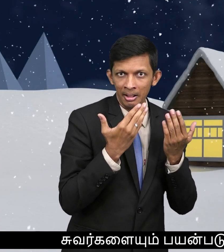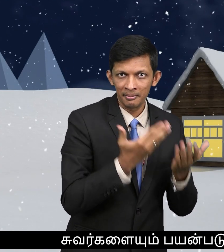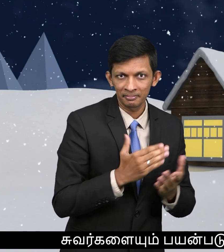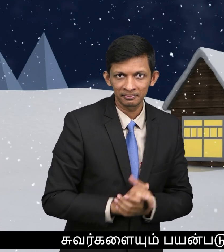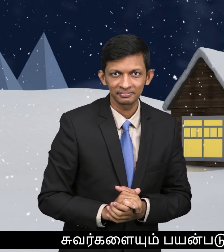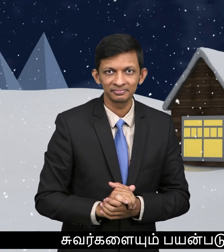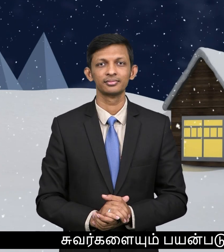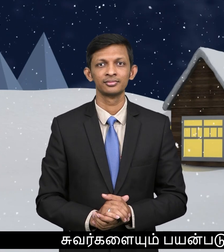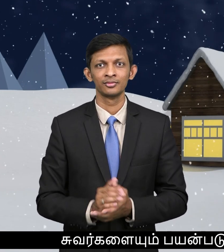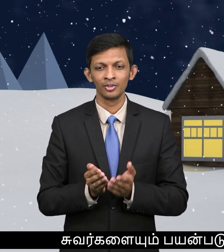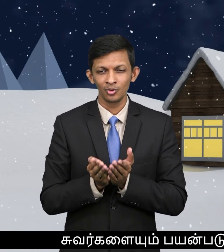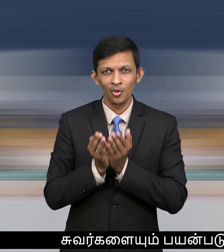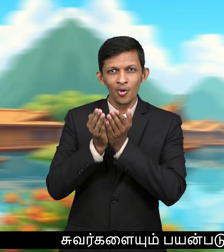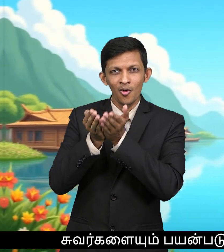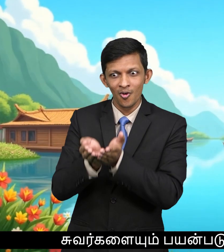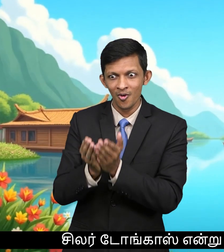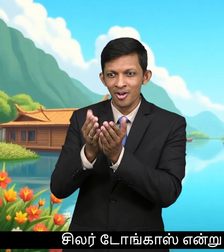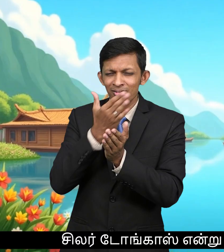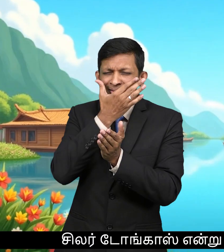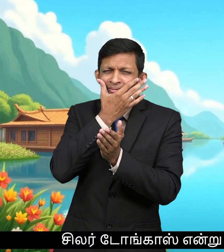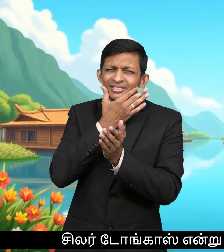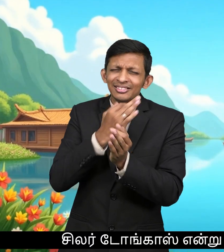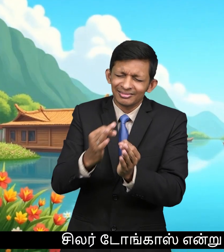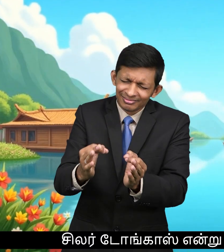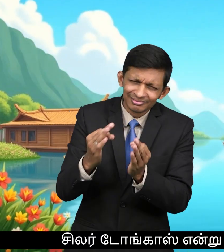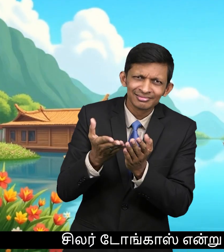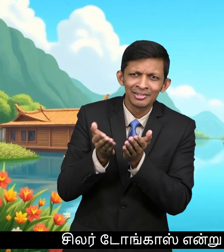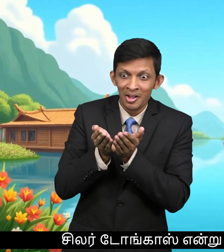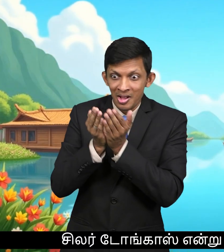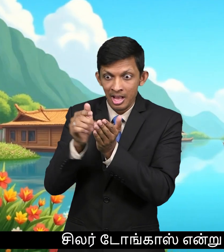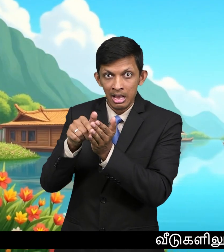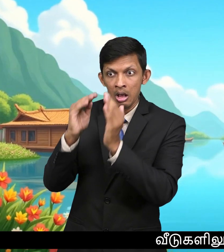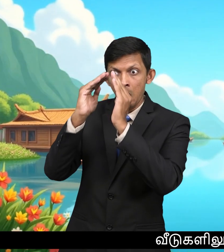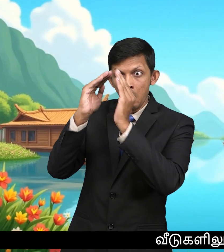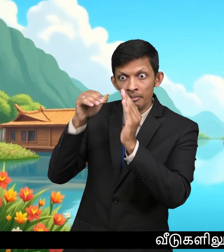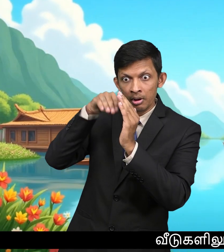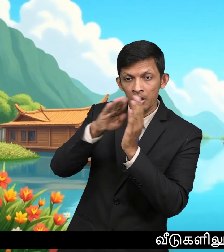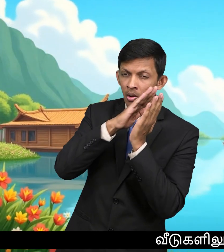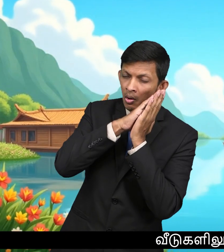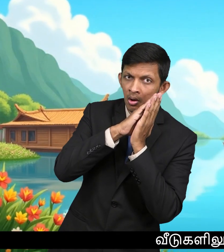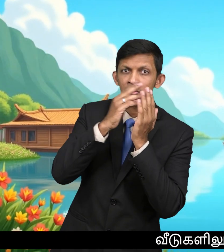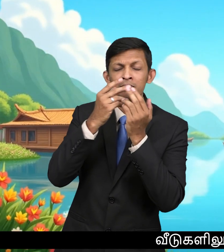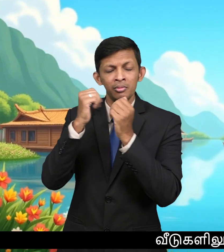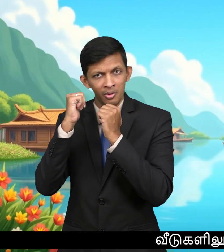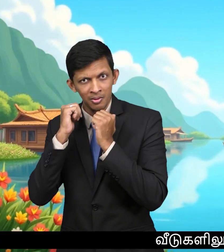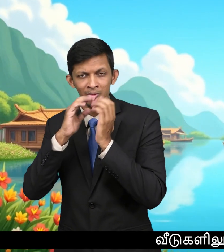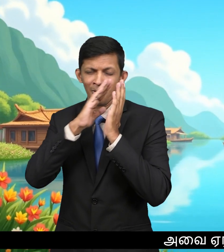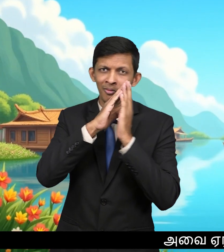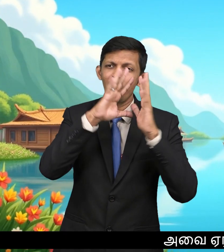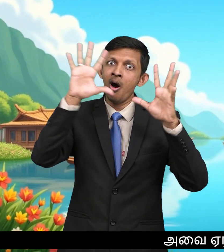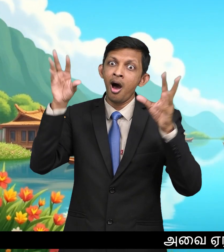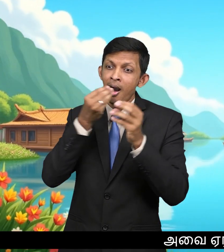சுவர்களையும் பயன்படுத்தி வீடுகளை கட்டுகிறார்கள். சிலர் டோங்காஸ் என்று அழைக்கப்படும் அழகான படகு வீடுகளிலும்